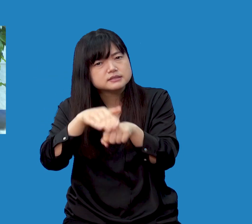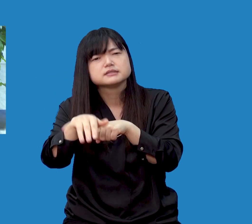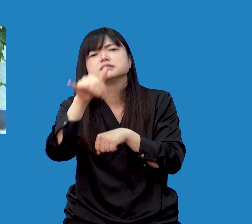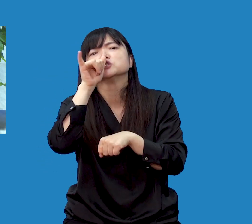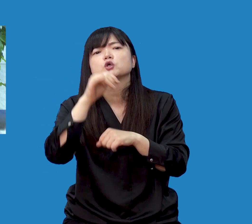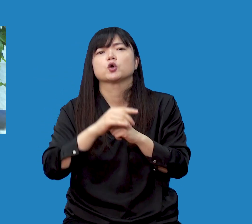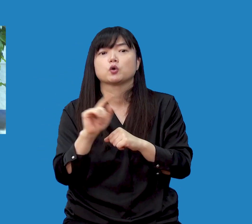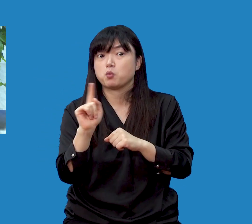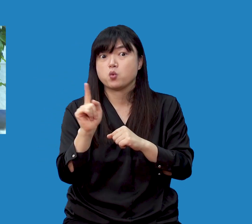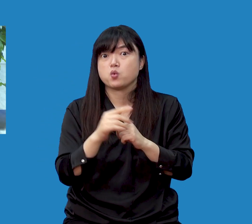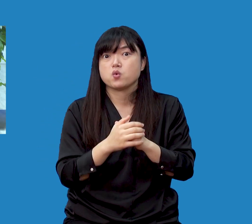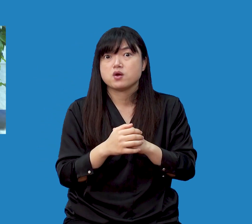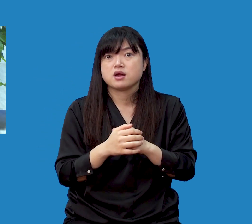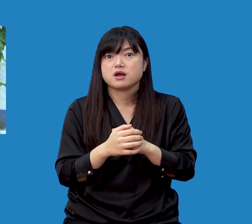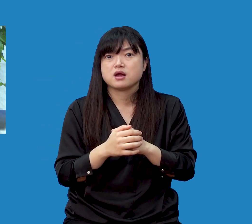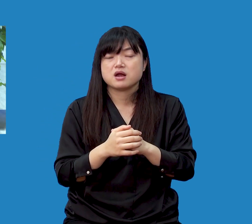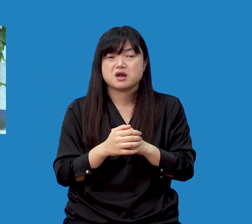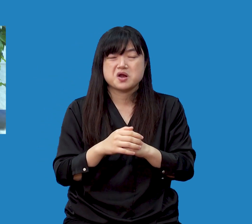있어요.